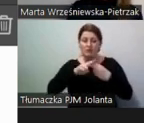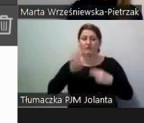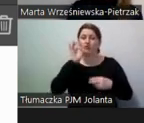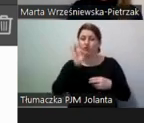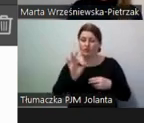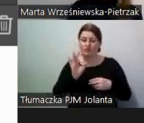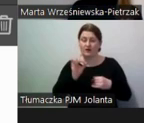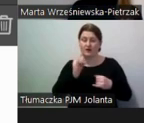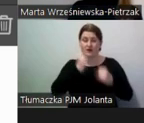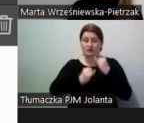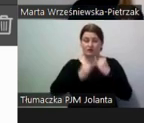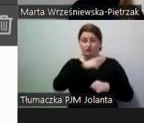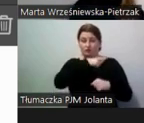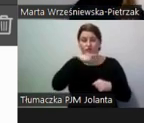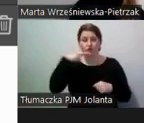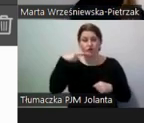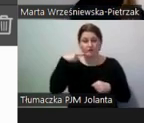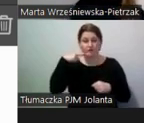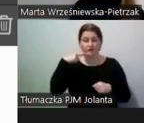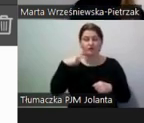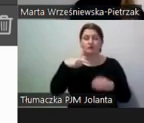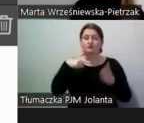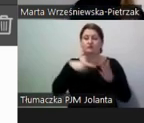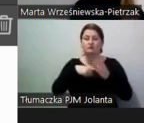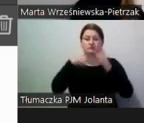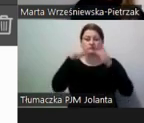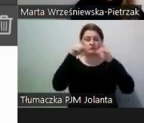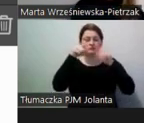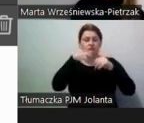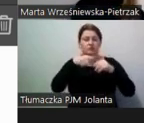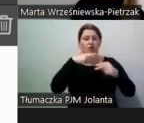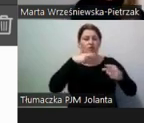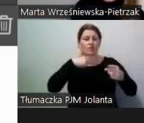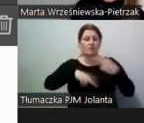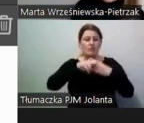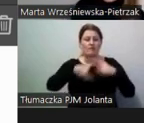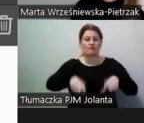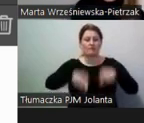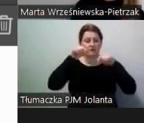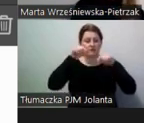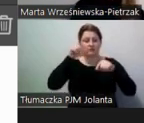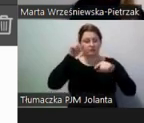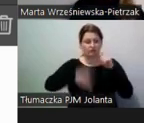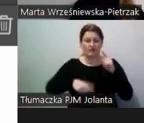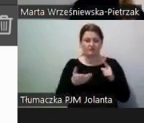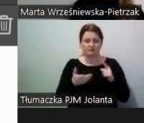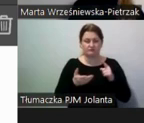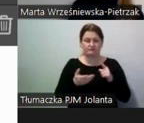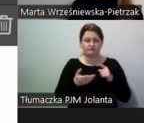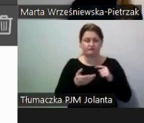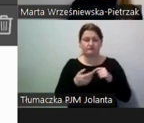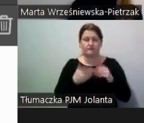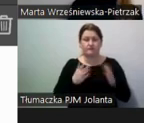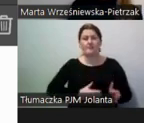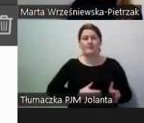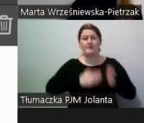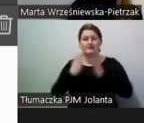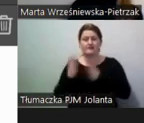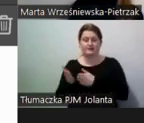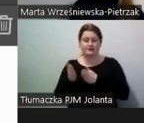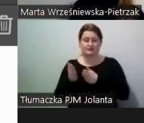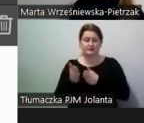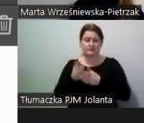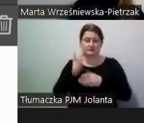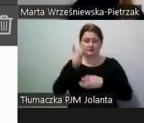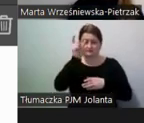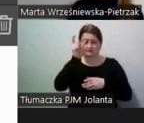poprawna. Jeżeli na czerwono, to badany wybrał odpowiedź niepoprawną. W kolejnej tutaj